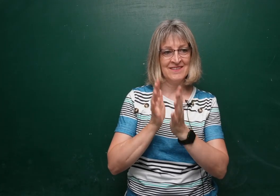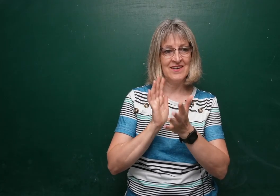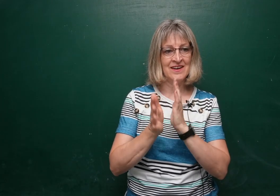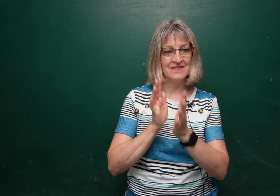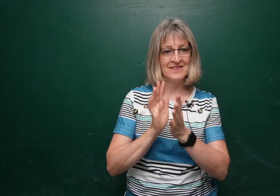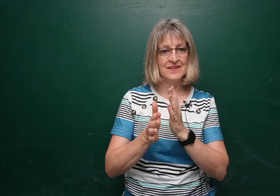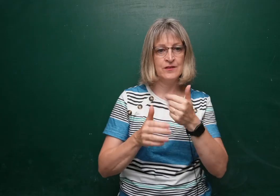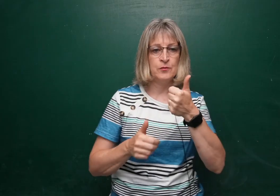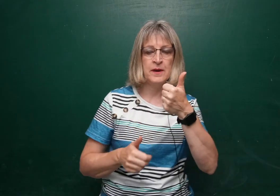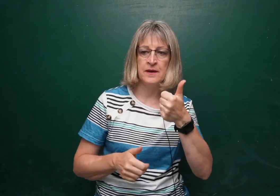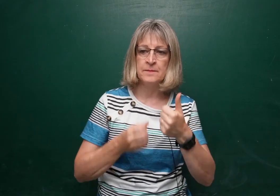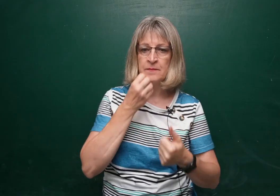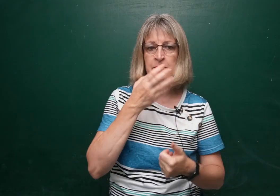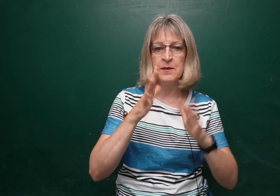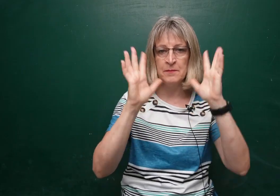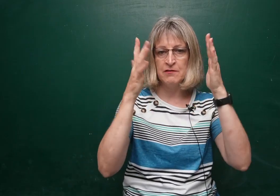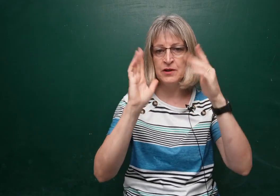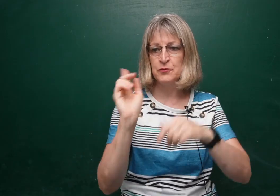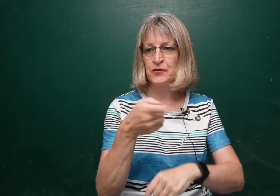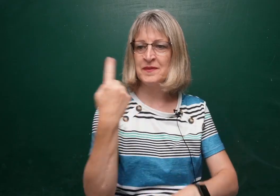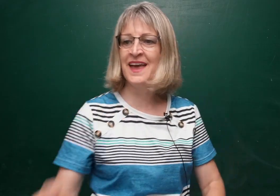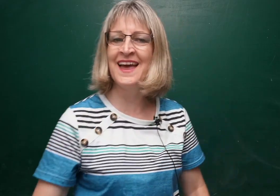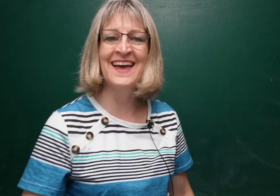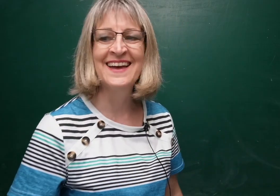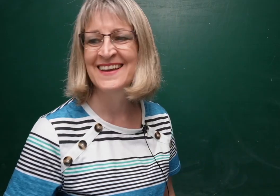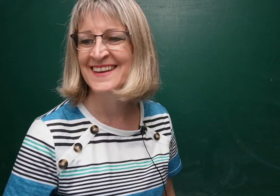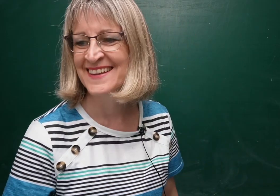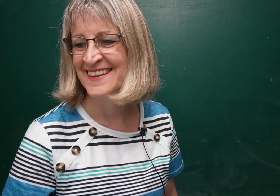Voilà. Super. Hein. Bien. Bravo à tous.